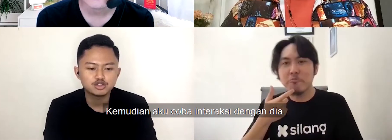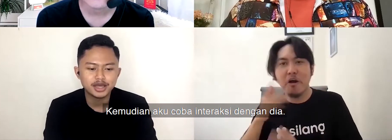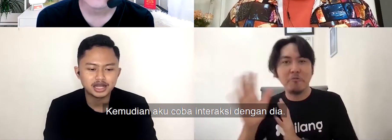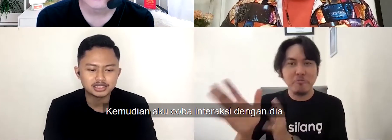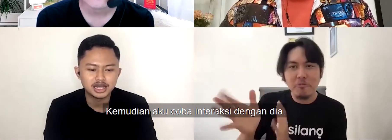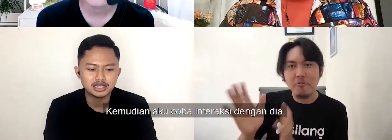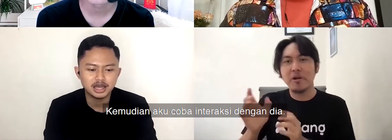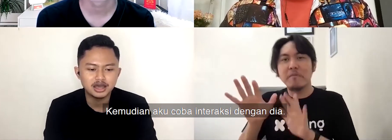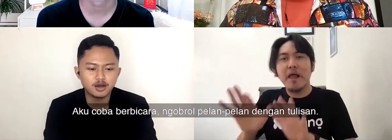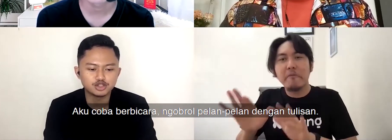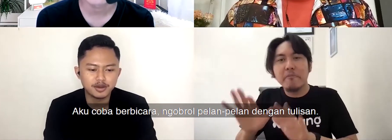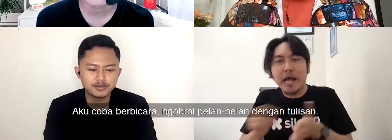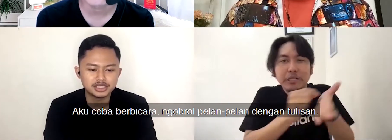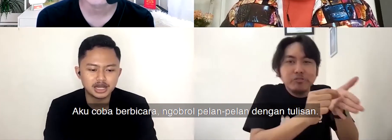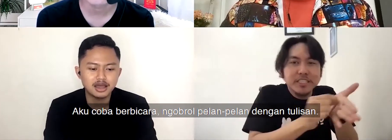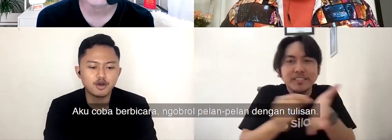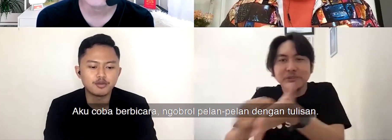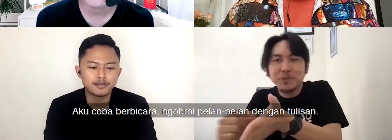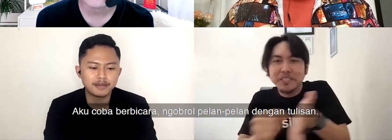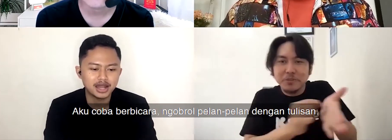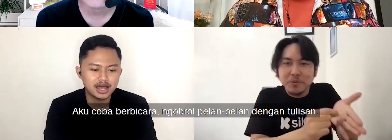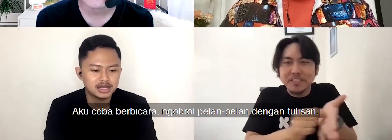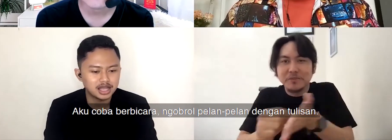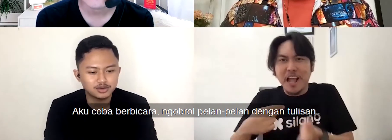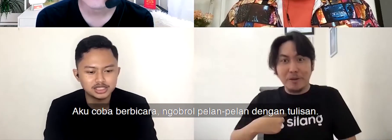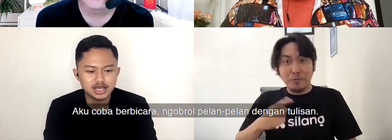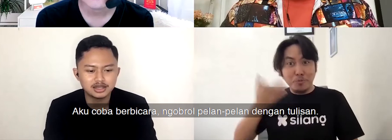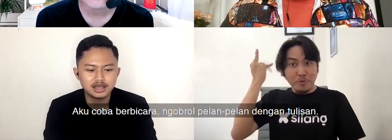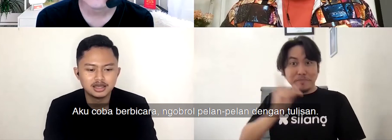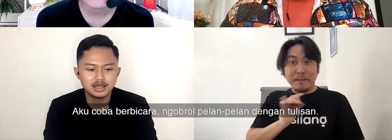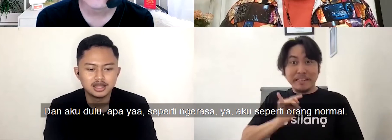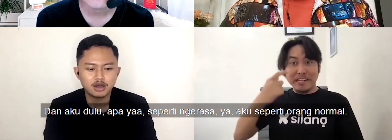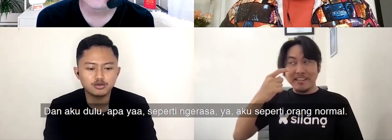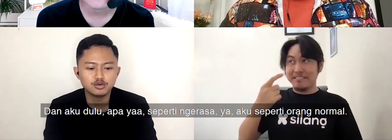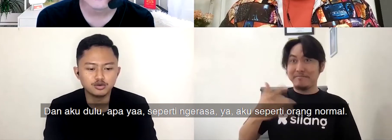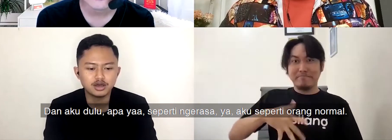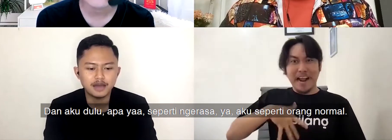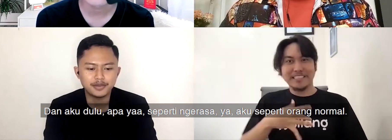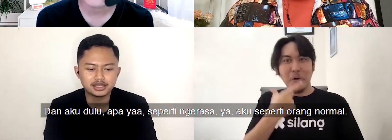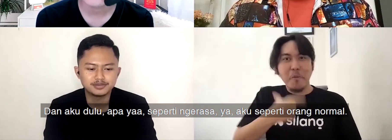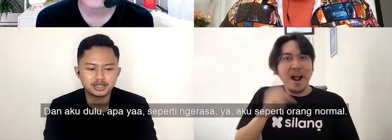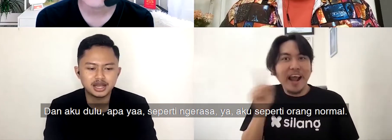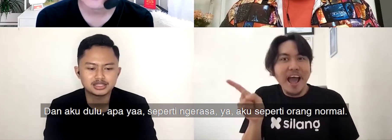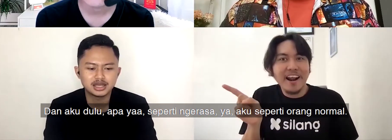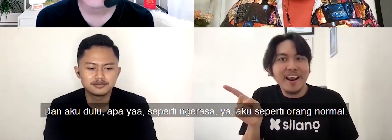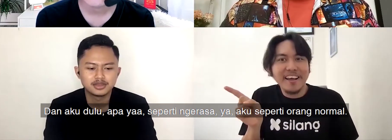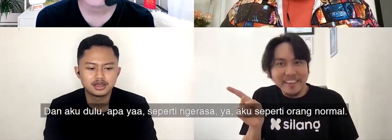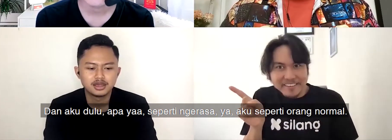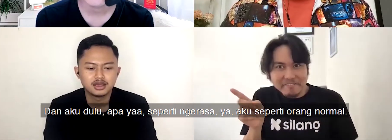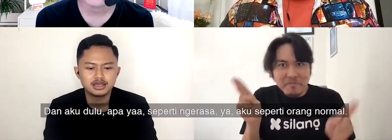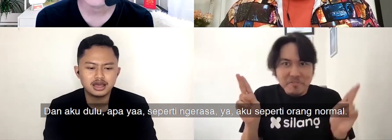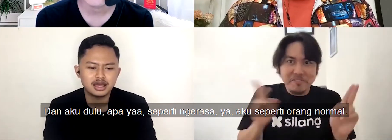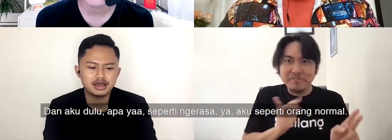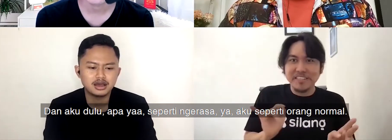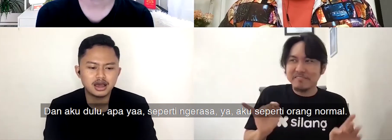coba interaksi dengan Iya aku coba berbicara ngobrol pangkalan dengan tulisan dan aku dulu seperti rasa